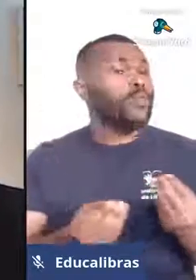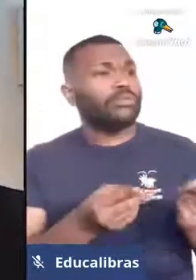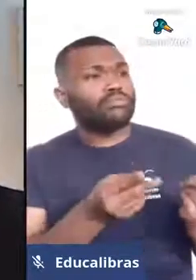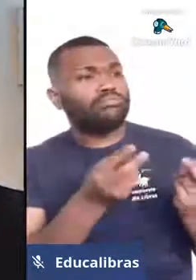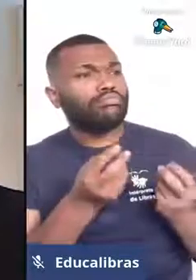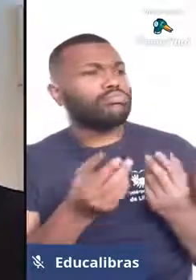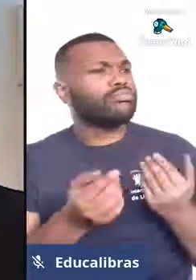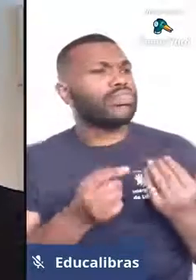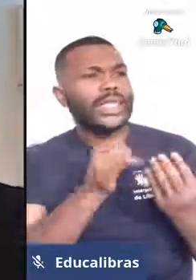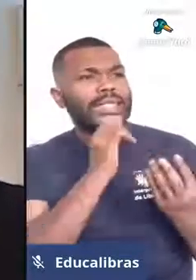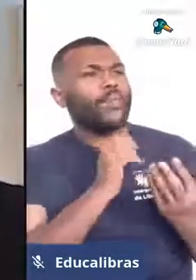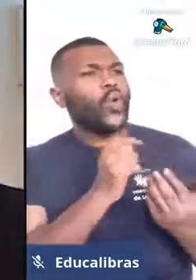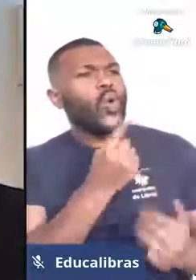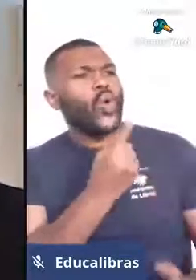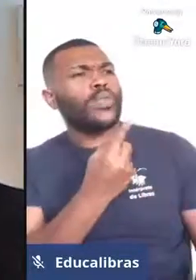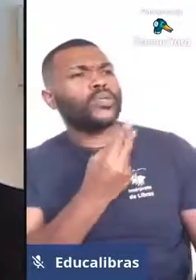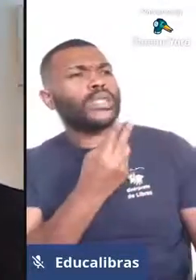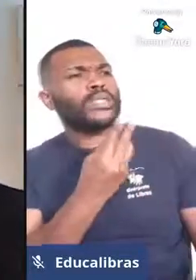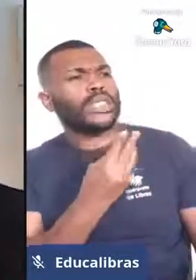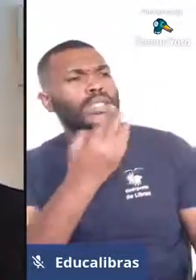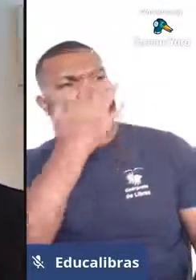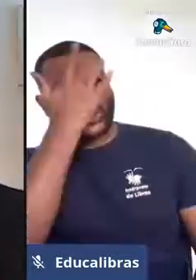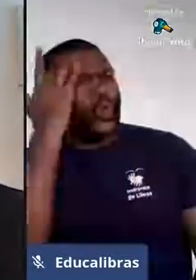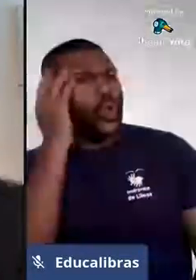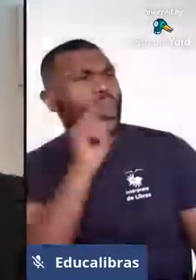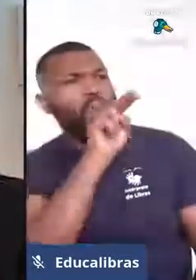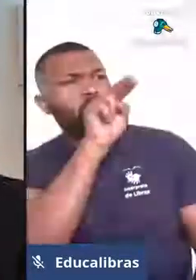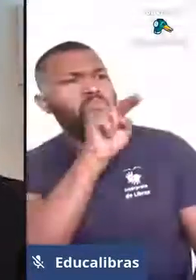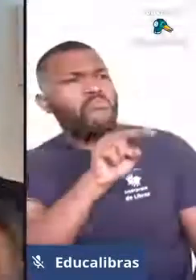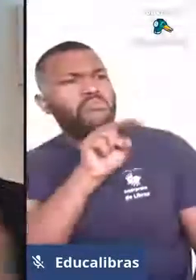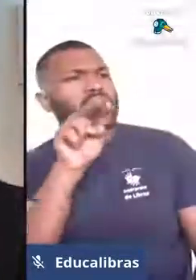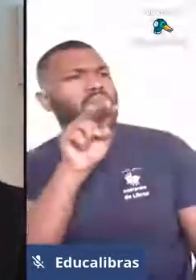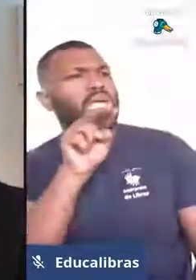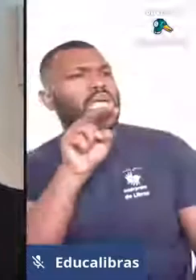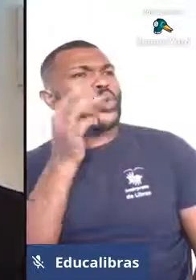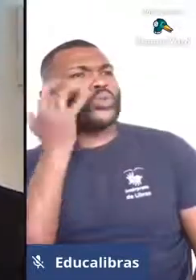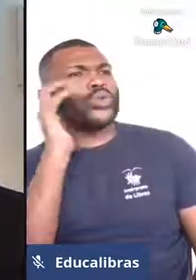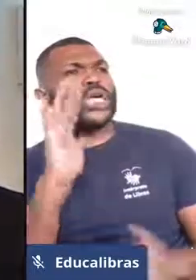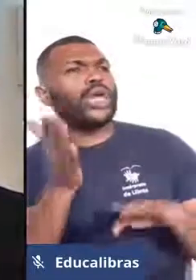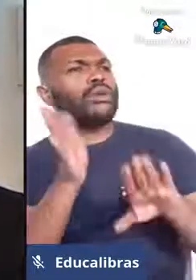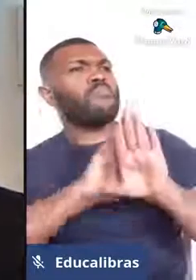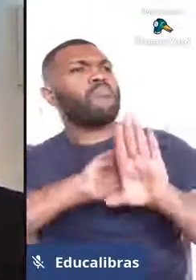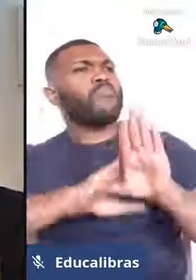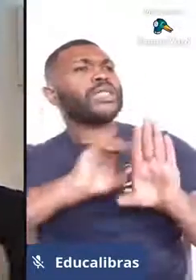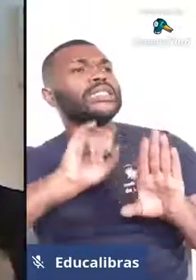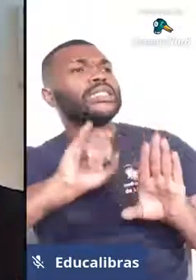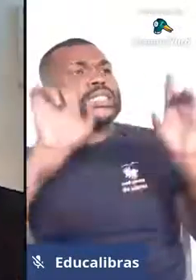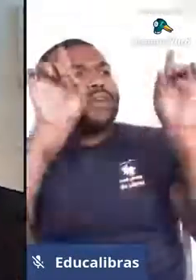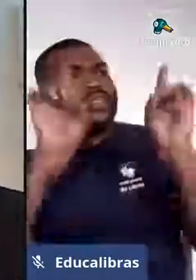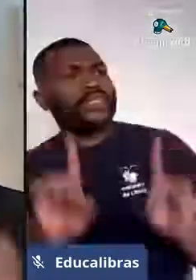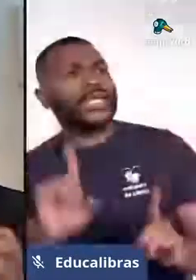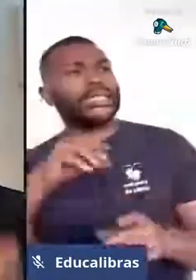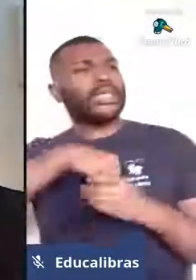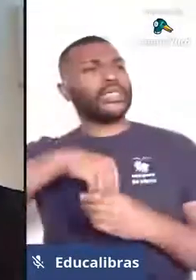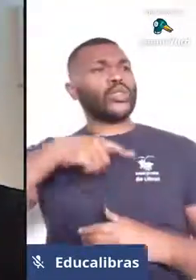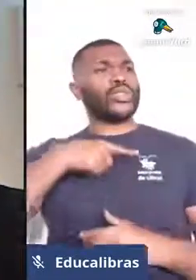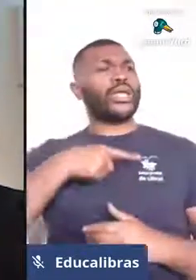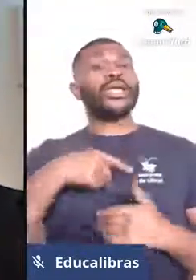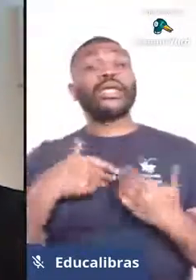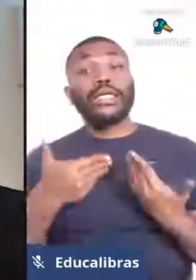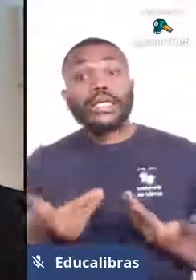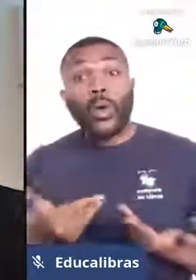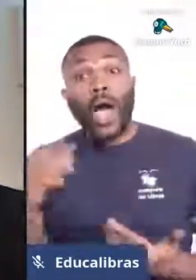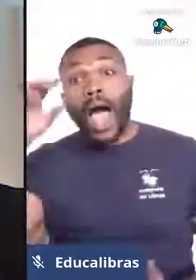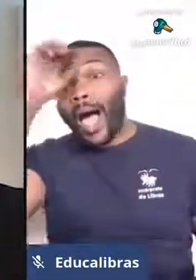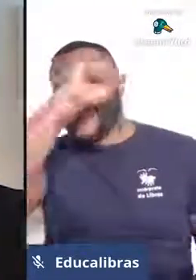2 ou 3 pessoas lá não tem algum tipo de deficiência intelectual? Você não sabe, então você tem que ter uma maneira de se comunicar que é